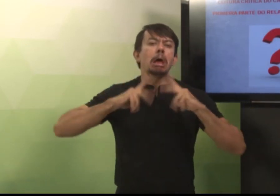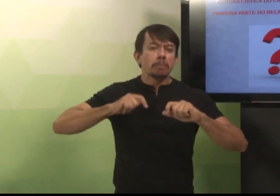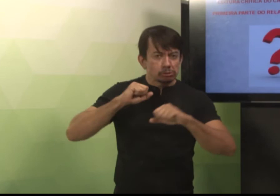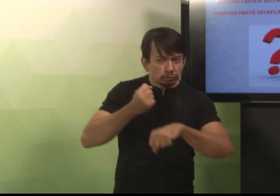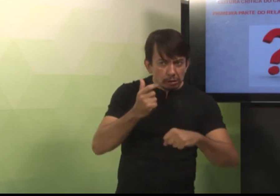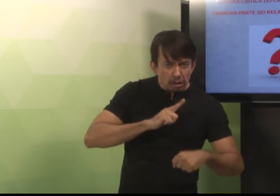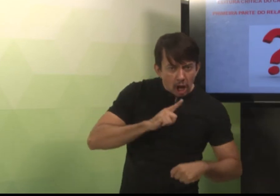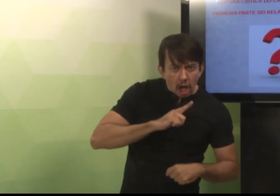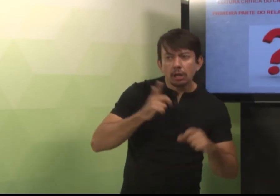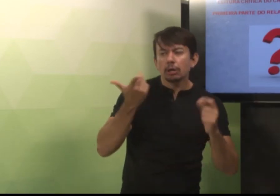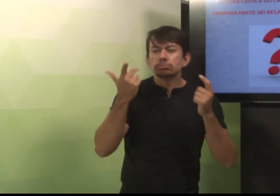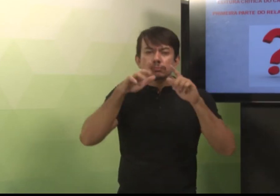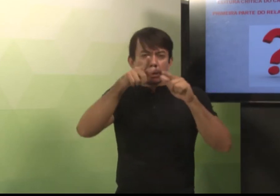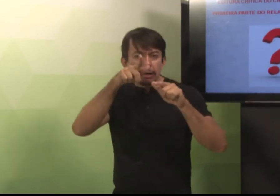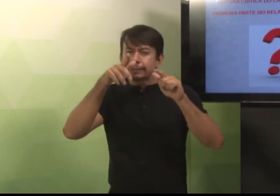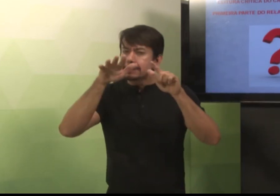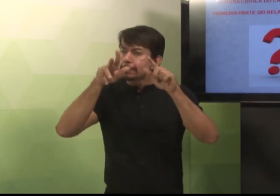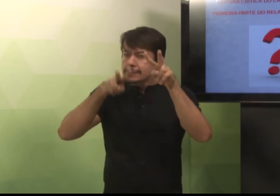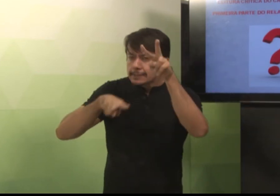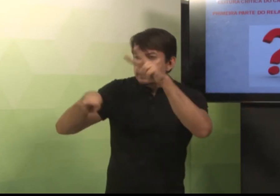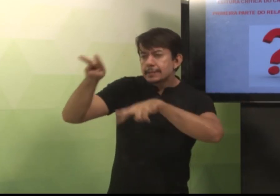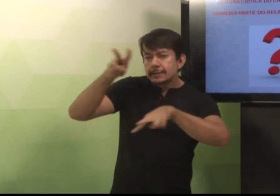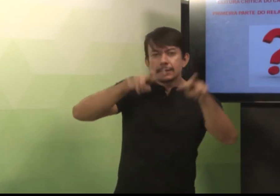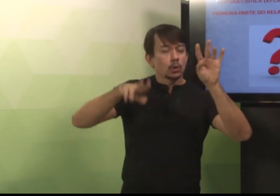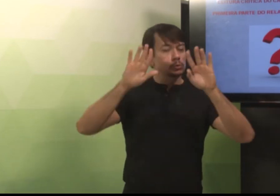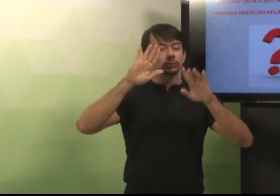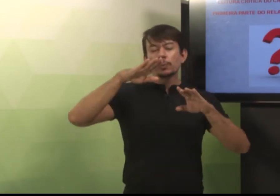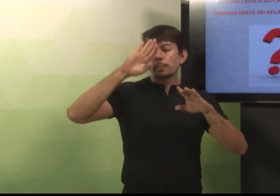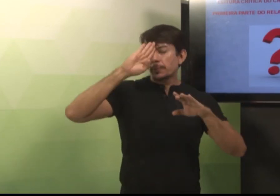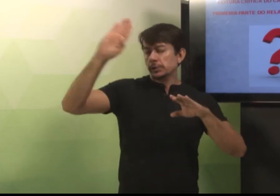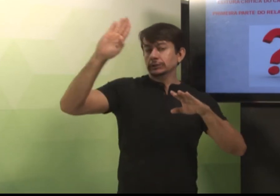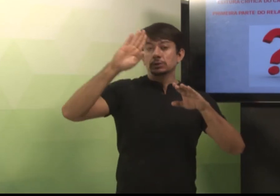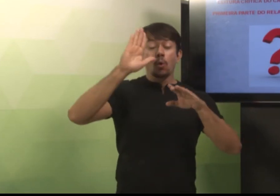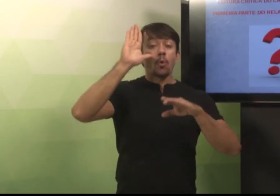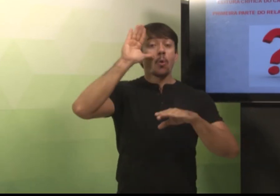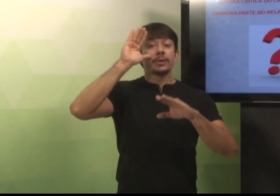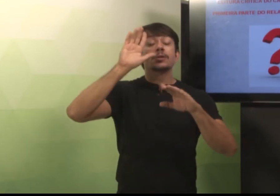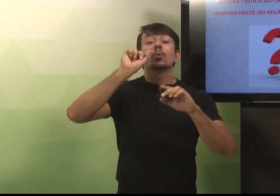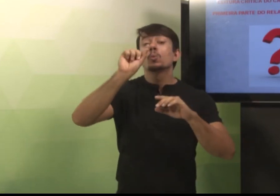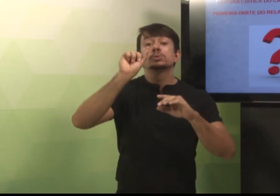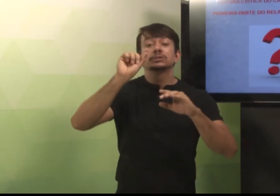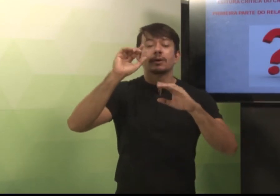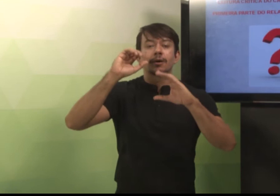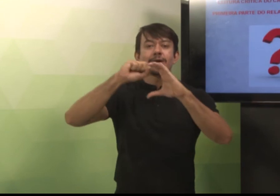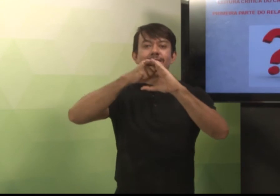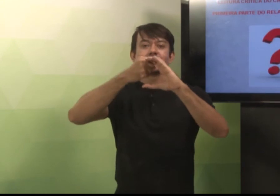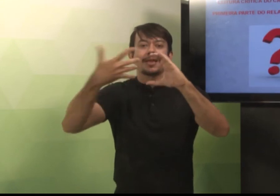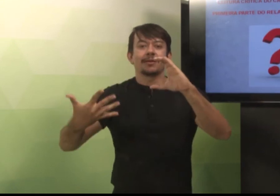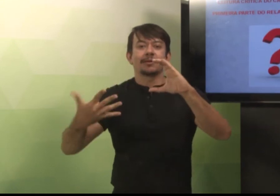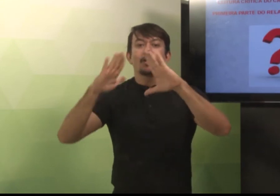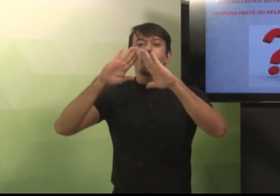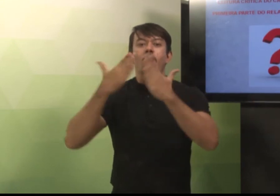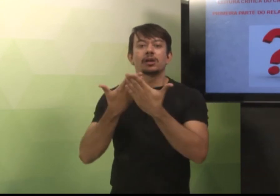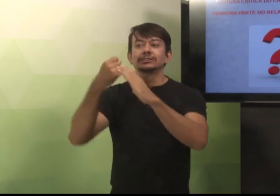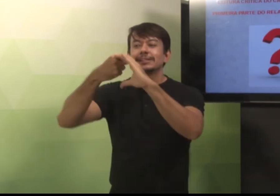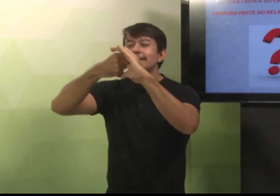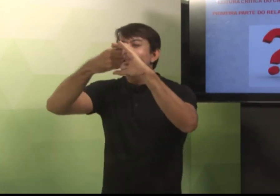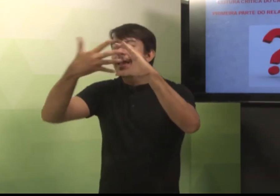bilíngue, a formação dos professores. Então, comece a observar tudo isso. O principal é essa observação,